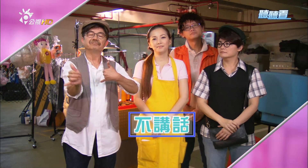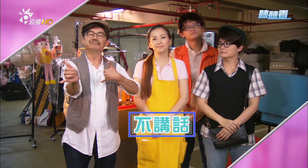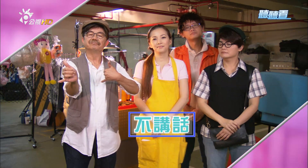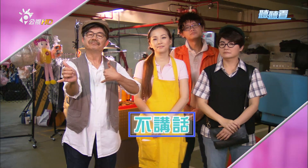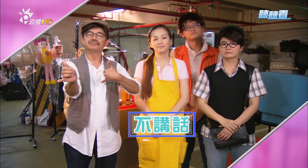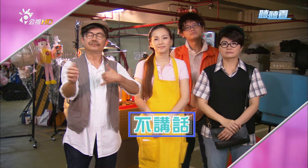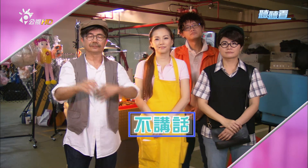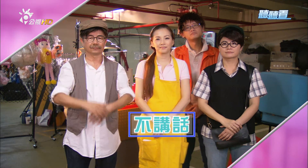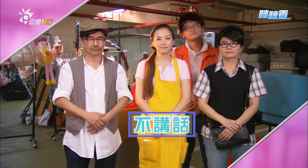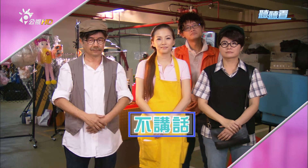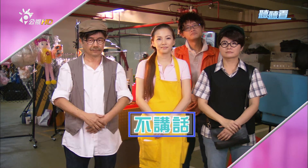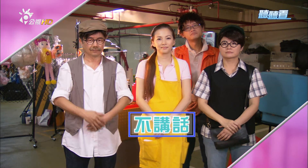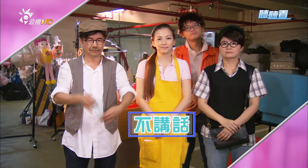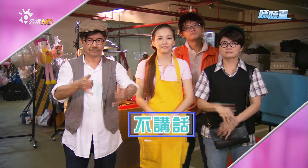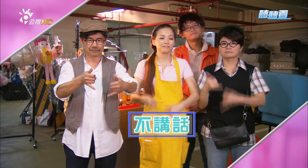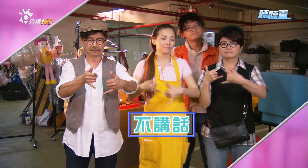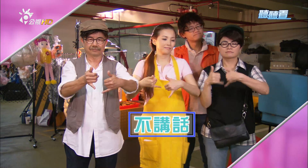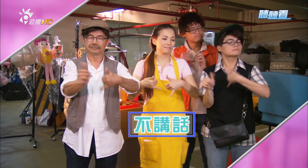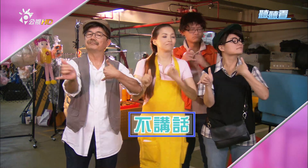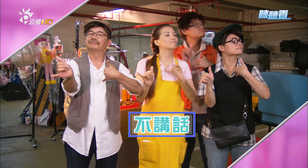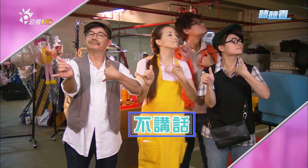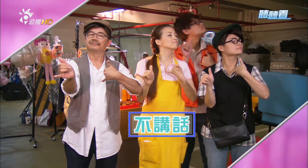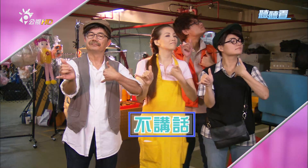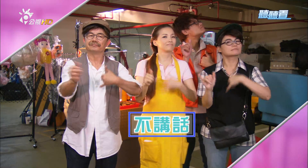不讲话， 不讲话， 讲话，